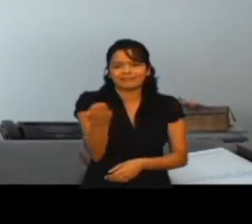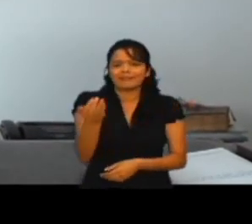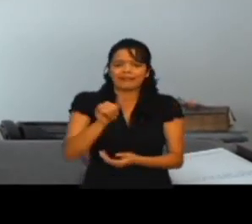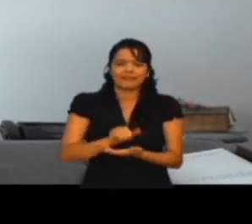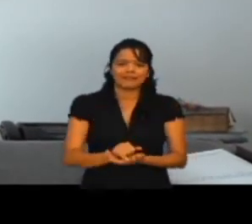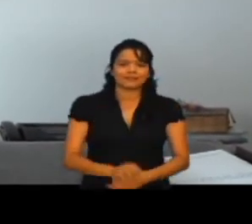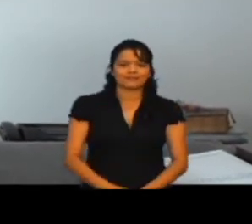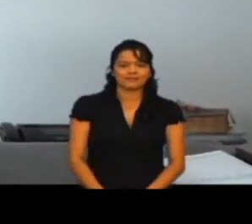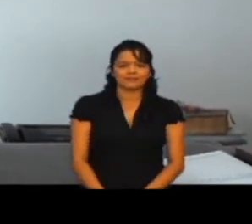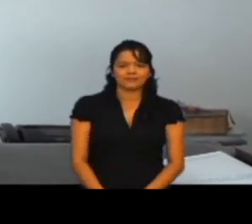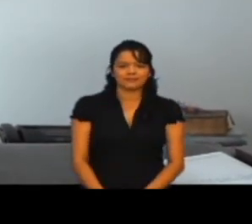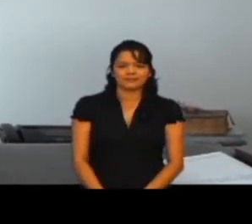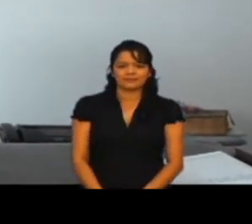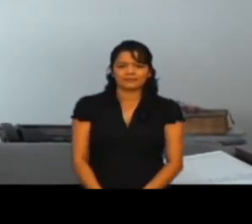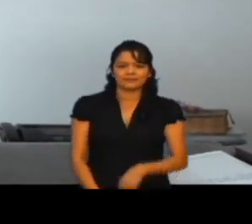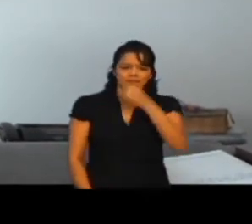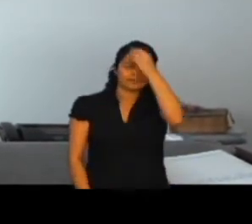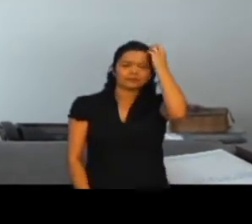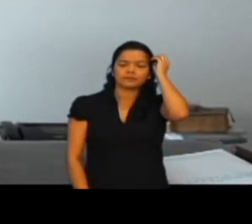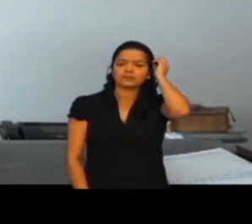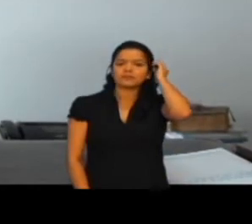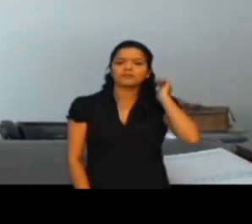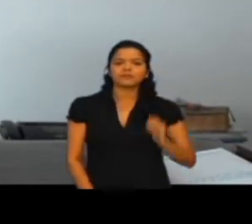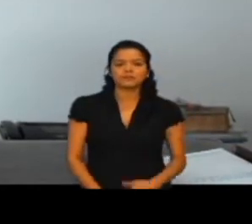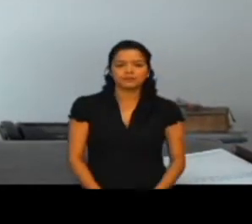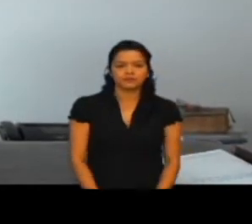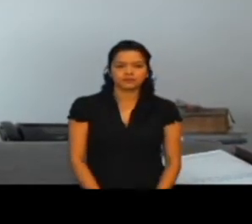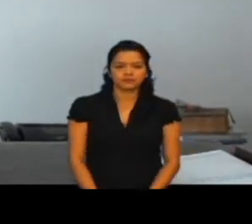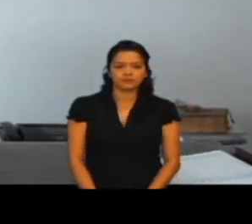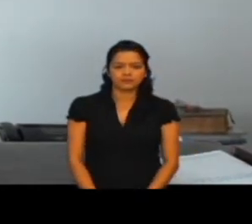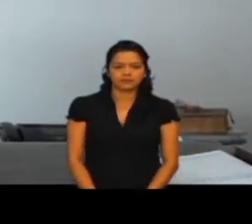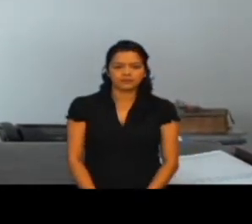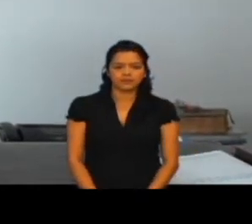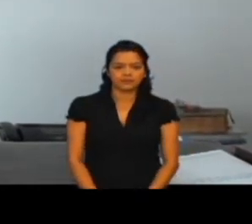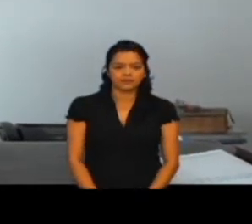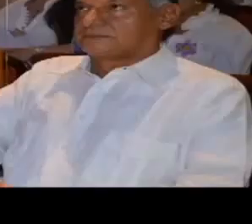hace con presupuesto. Se hace es poniendo esa totumita.